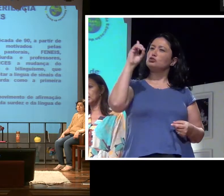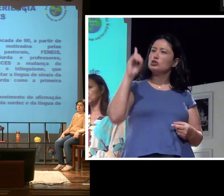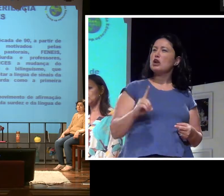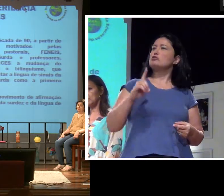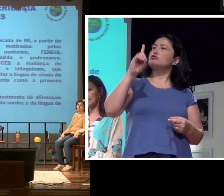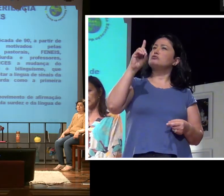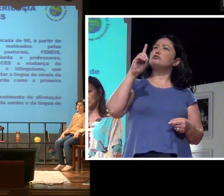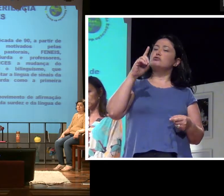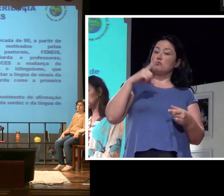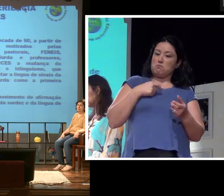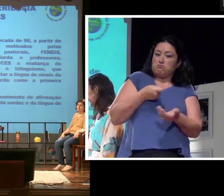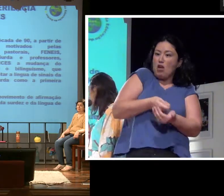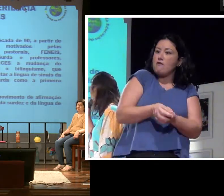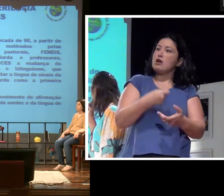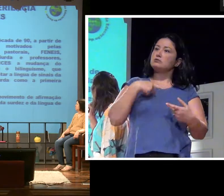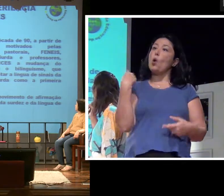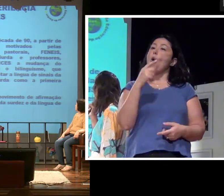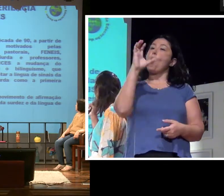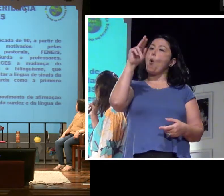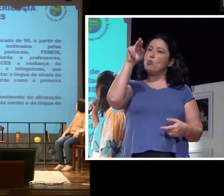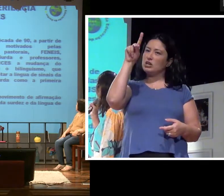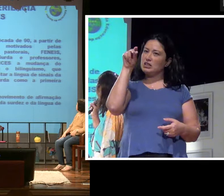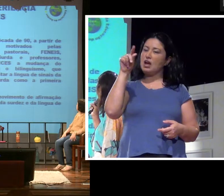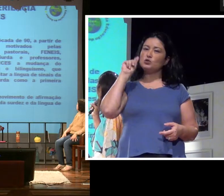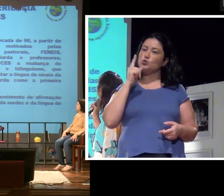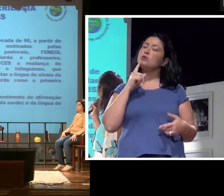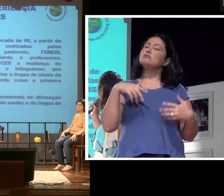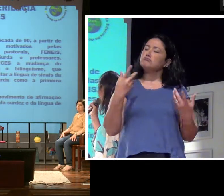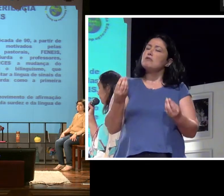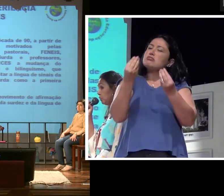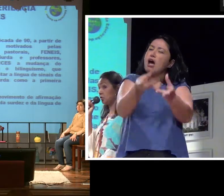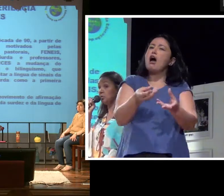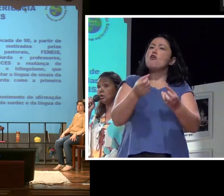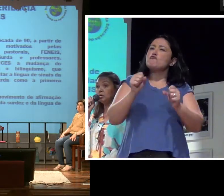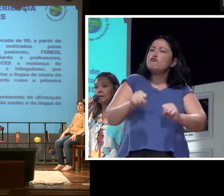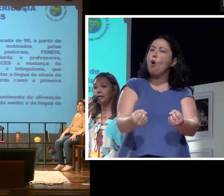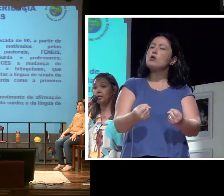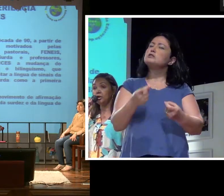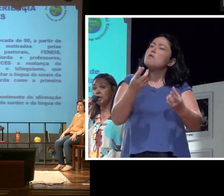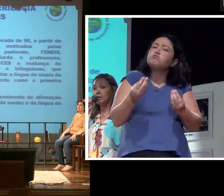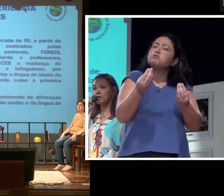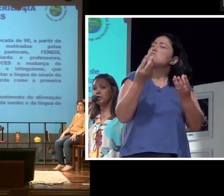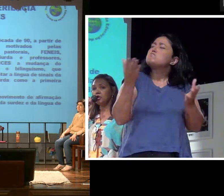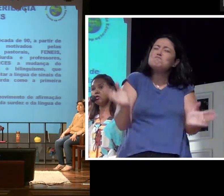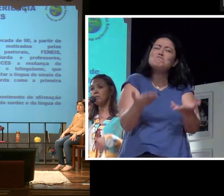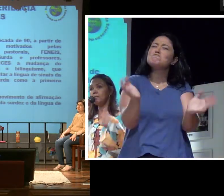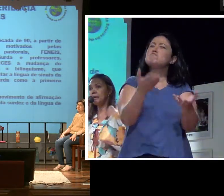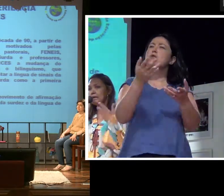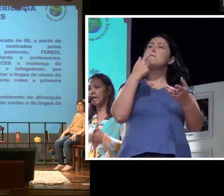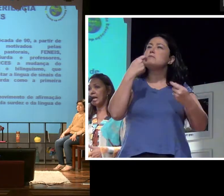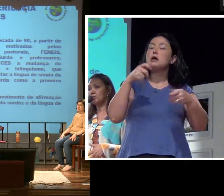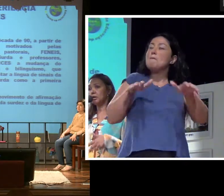deveres enquanto comunidade surda, né? E dá realmente uma força, um impulso muito grande no sentido